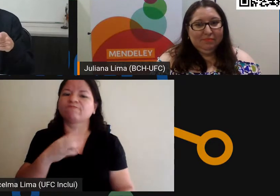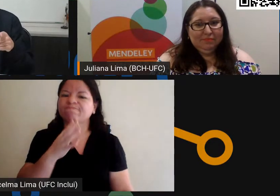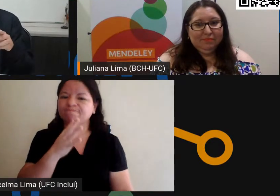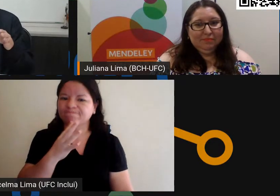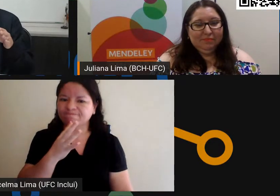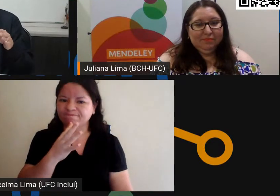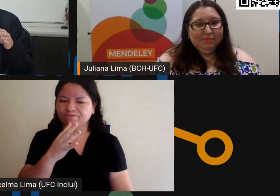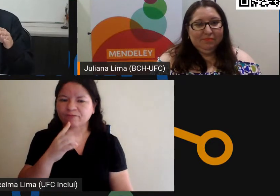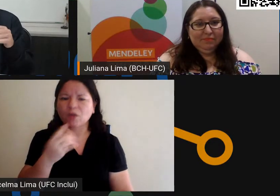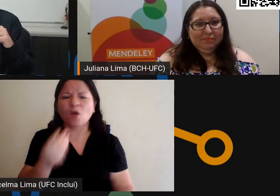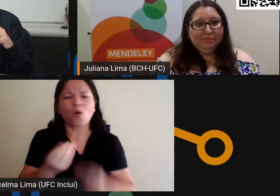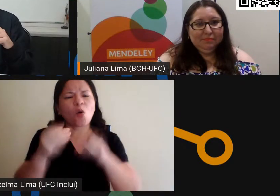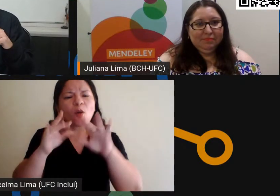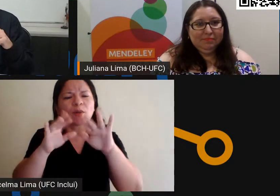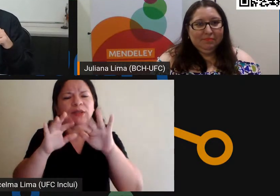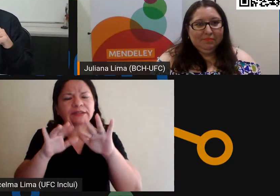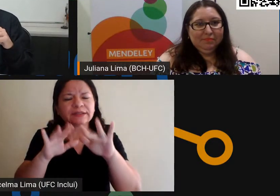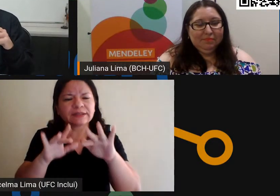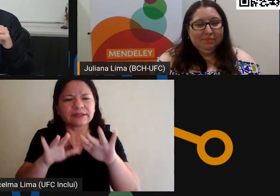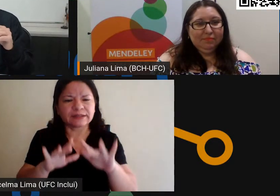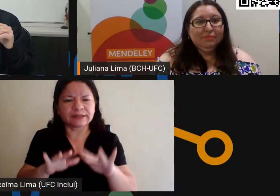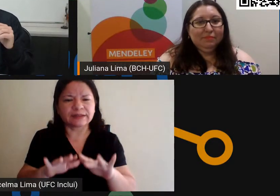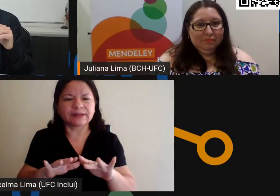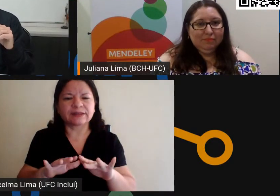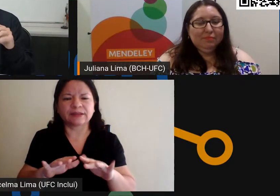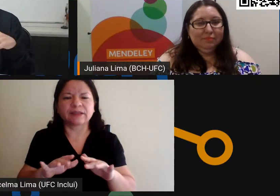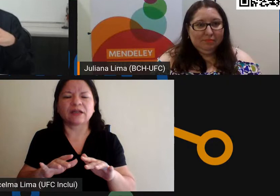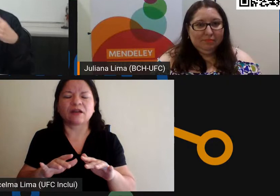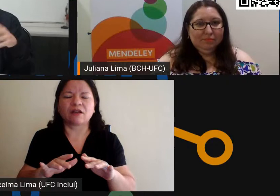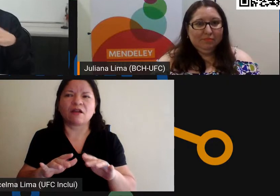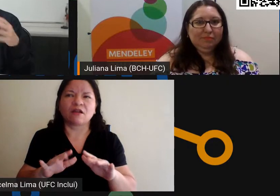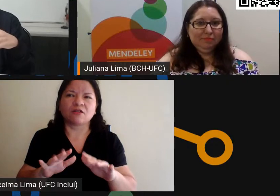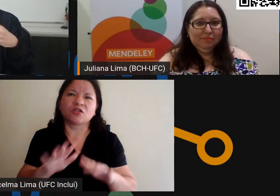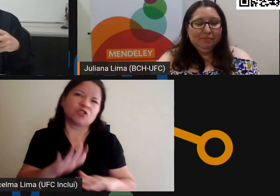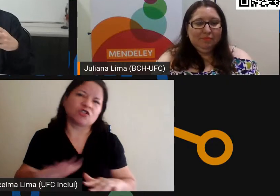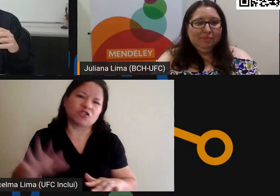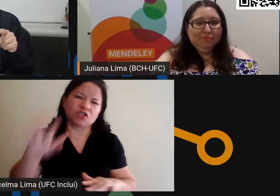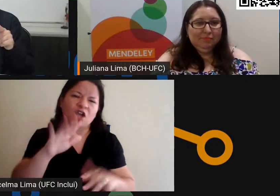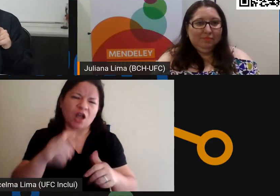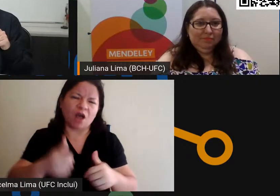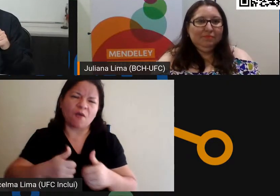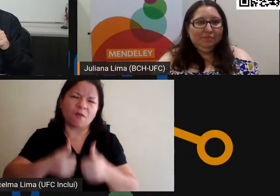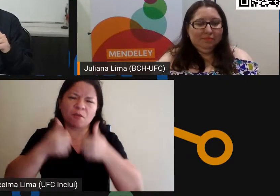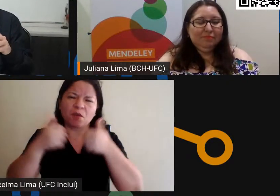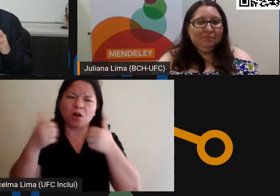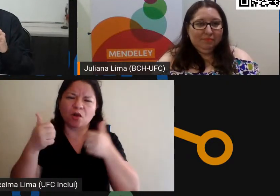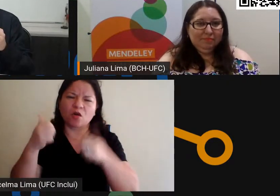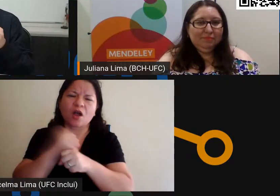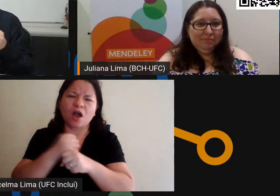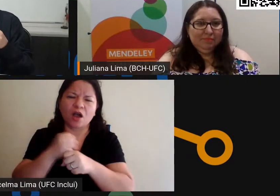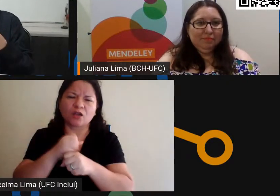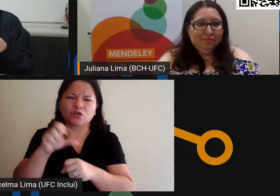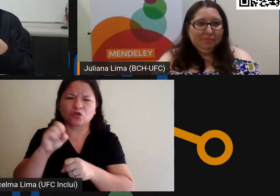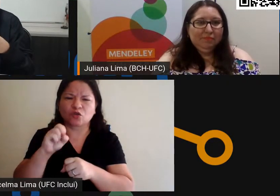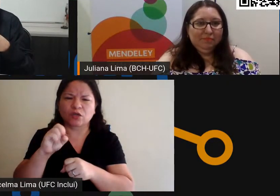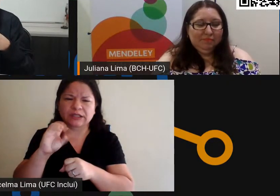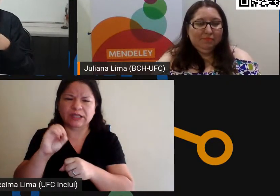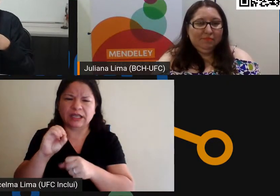português, até que melhorou da década de 90 para cá, porque eles colocaram vários professores de português na escrita, mas do ponto de